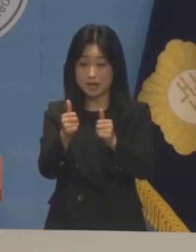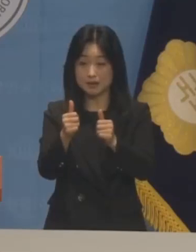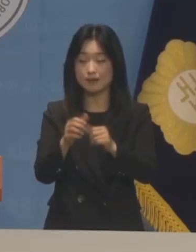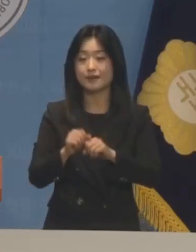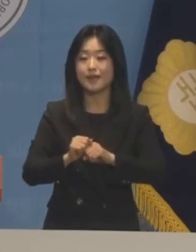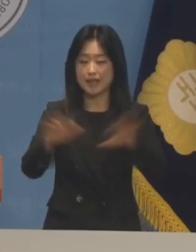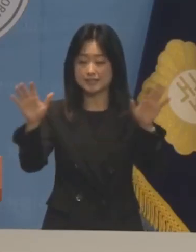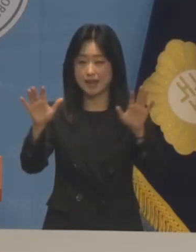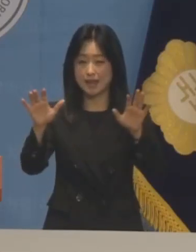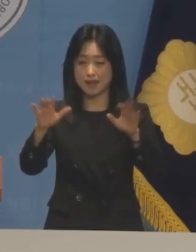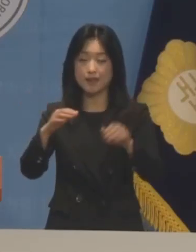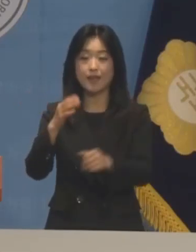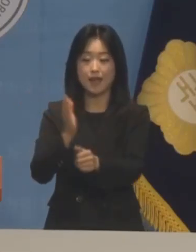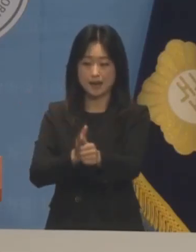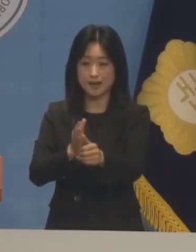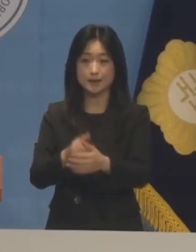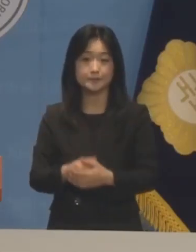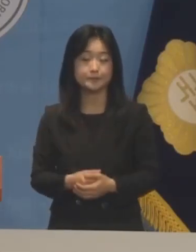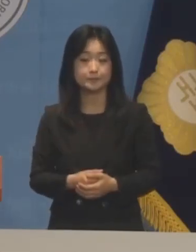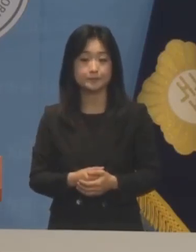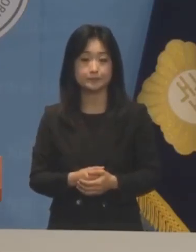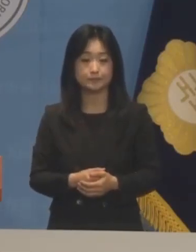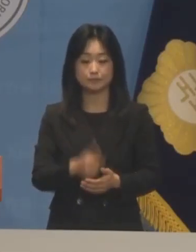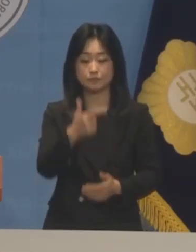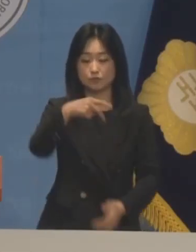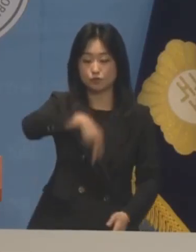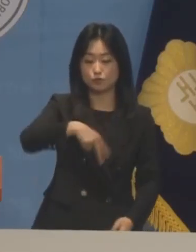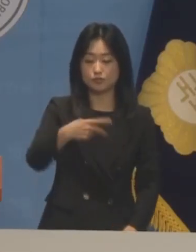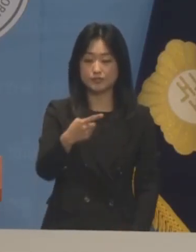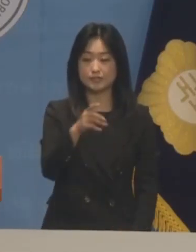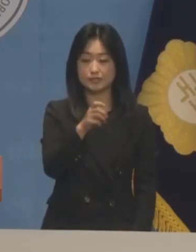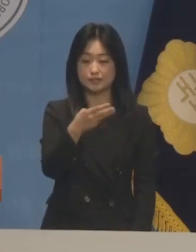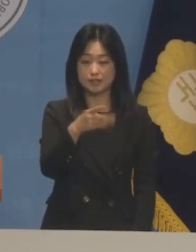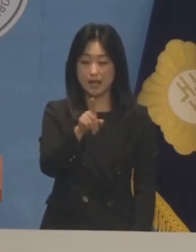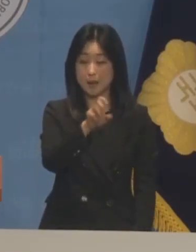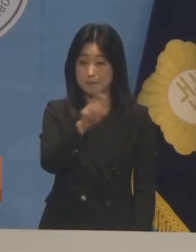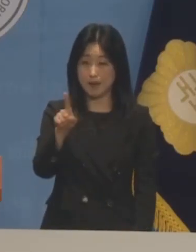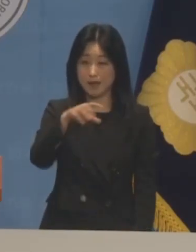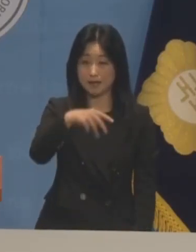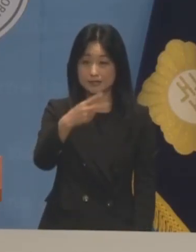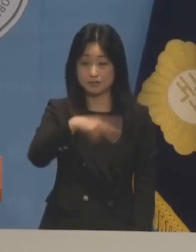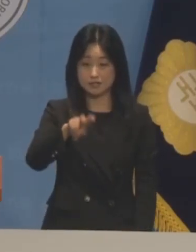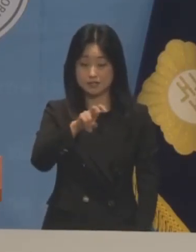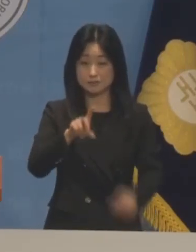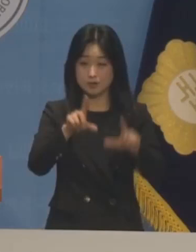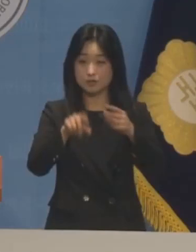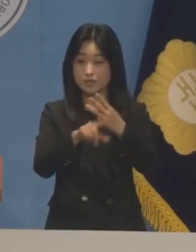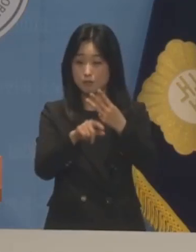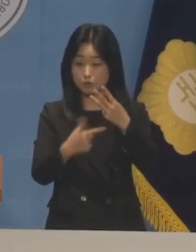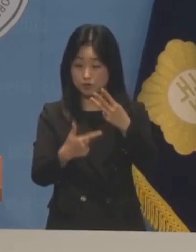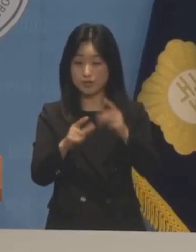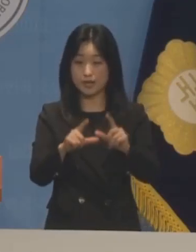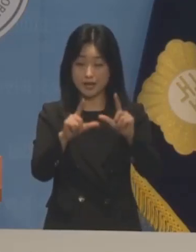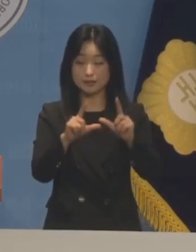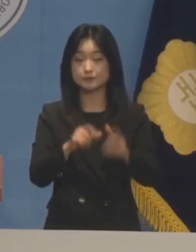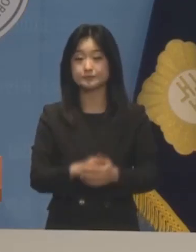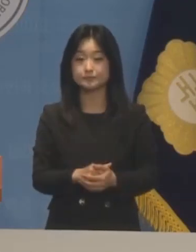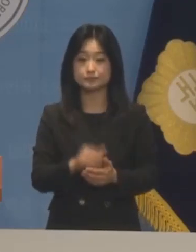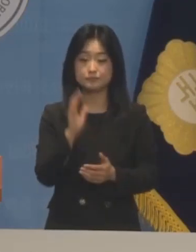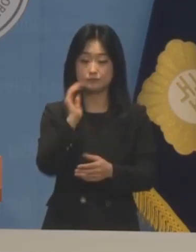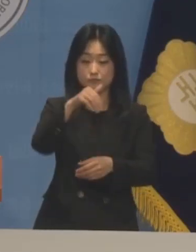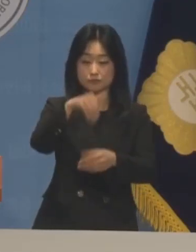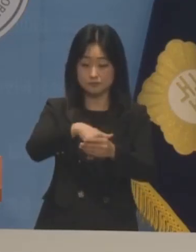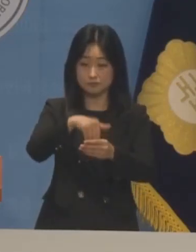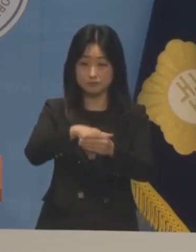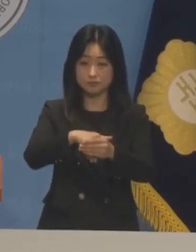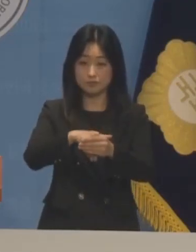해체하라. 독립언론 뉴스타파가 2022년 3월 6일 제20대 대통령 선거를 3일